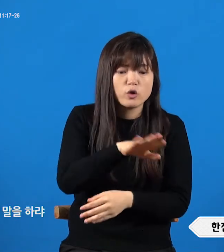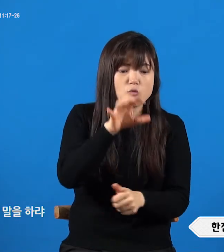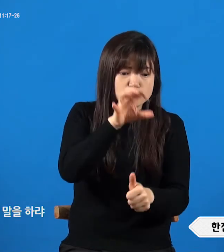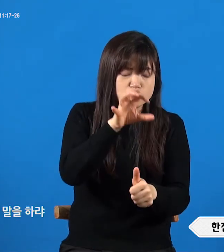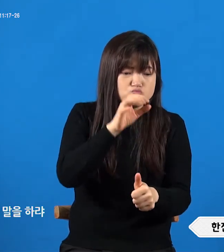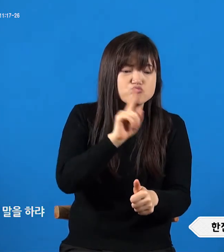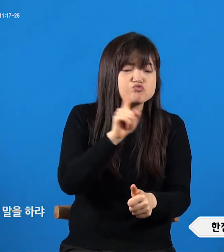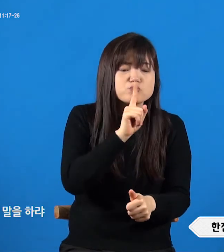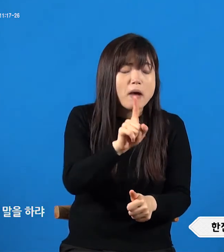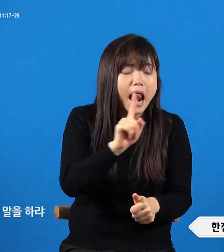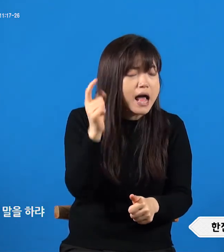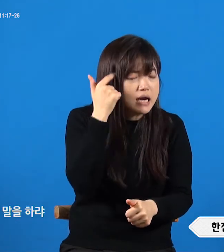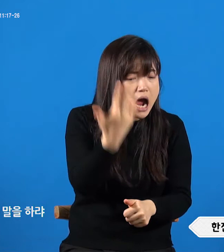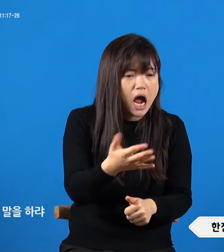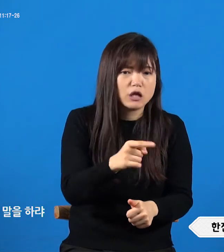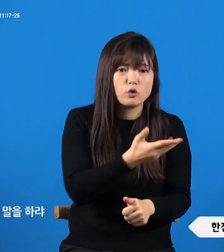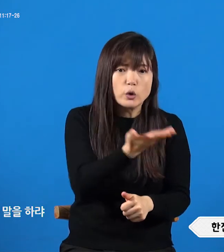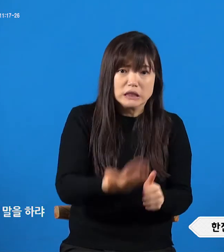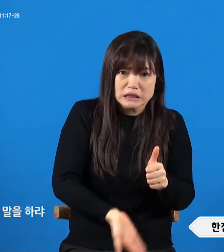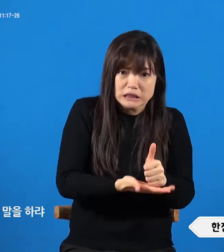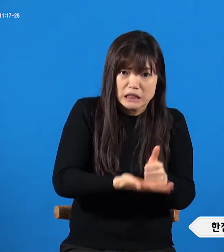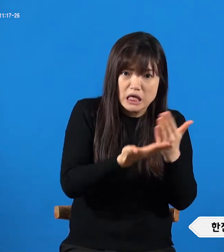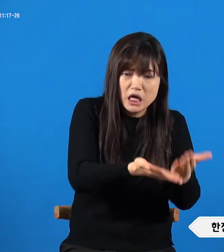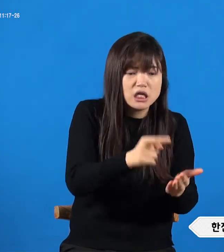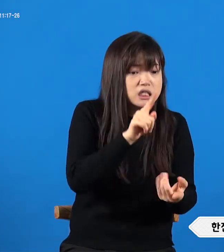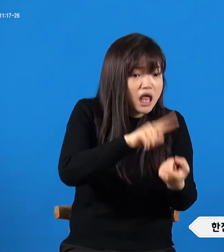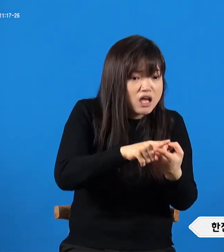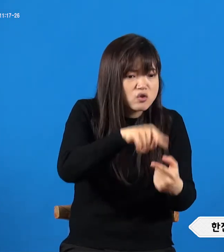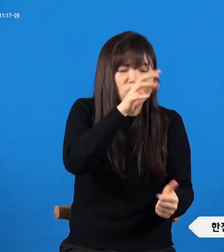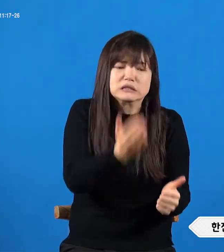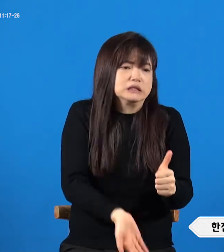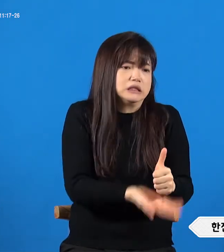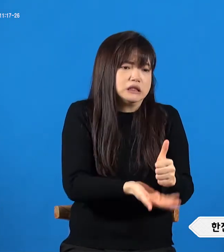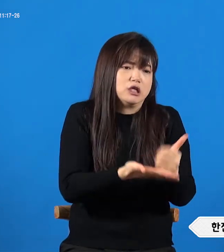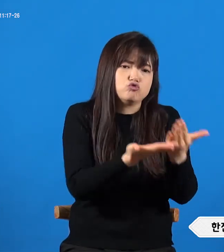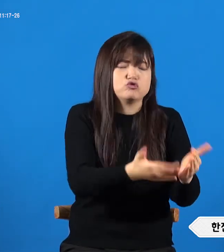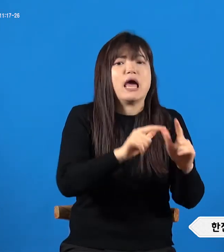하랴? 너희를 칭찬하랴? 이것으로 칭찬하지 않노라.